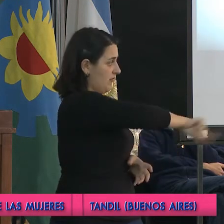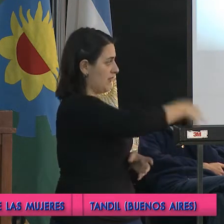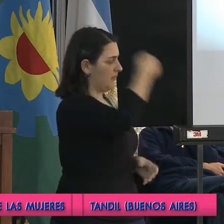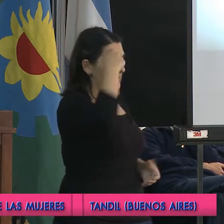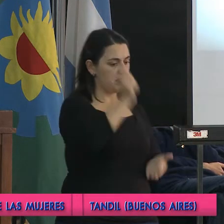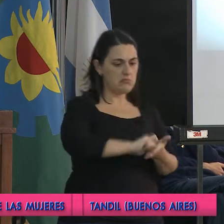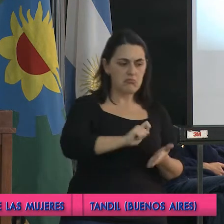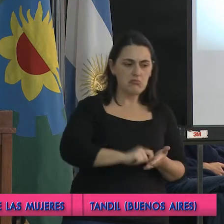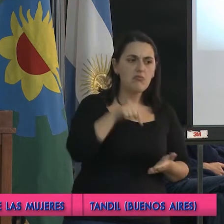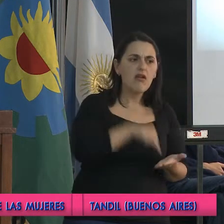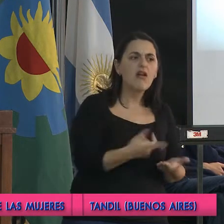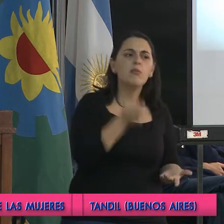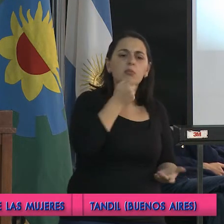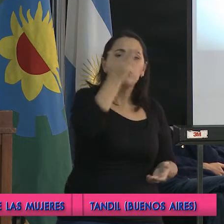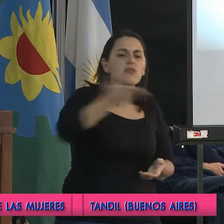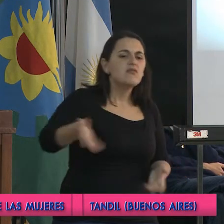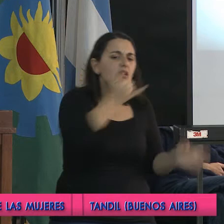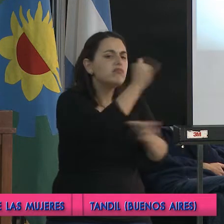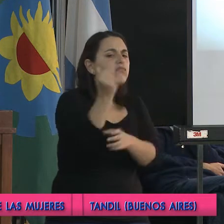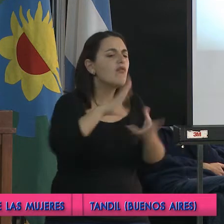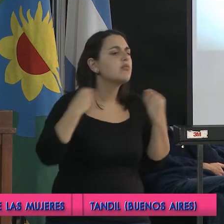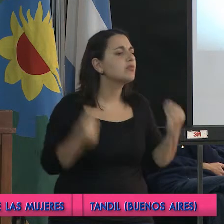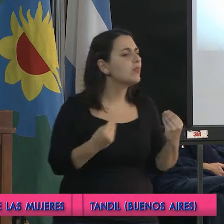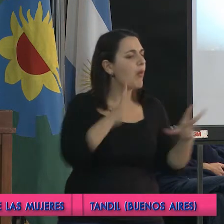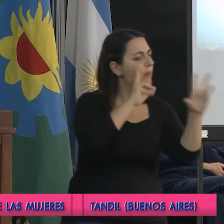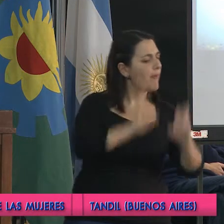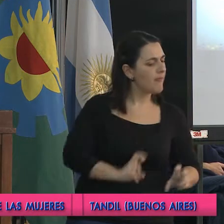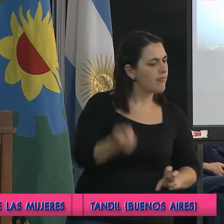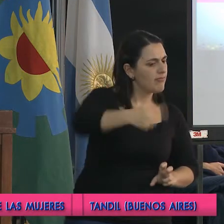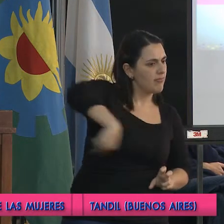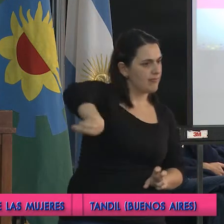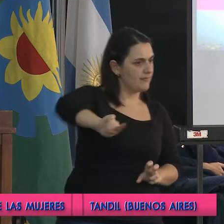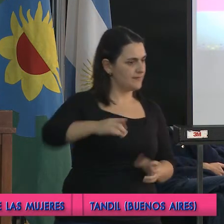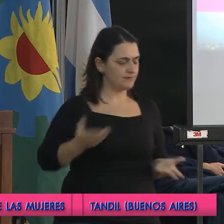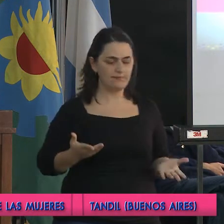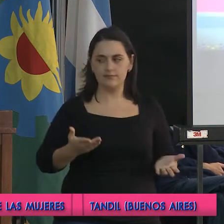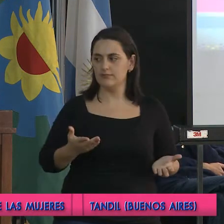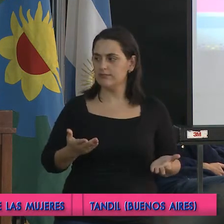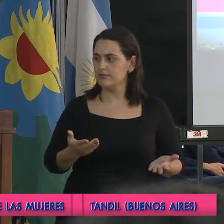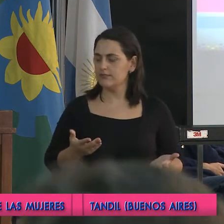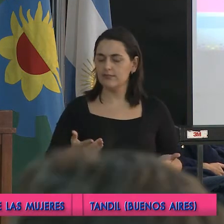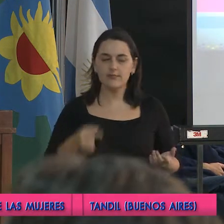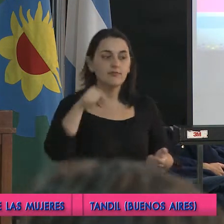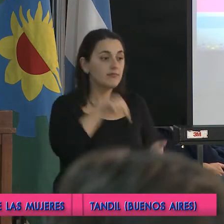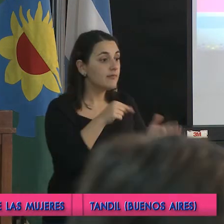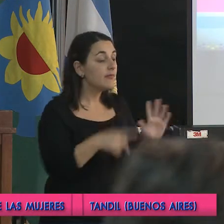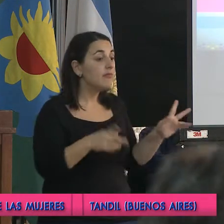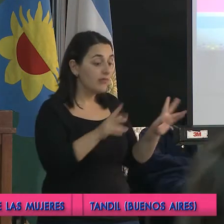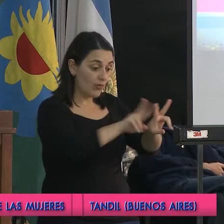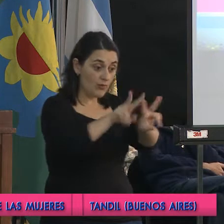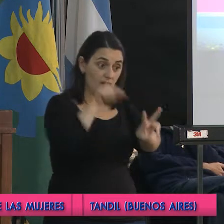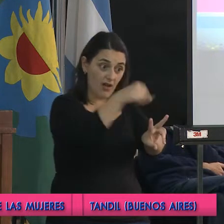de catástrofes que figura en la página de inicio de la web. La misma fue el resultado